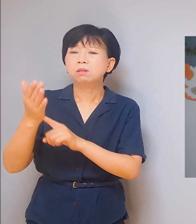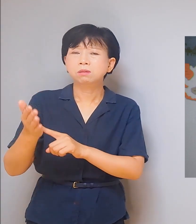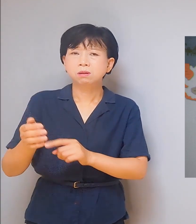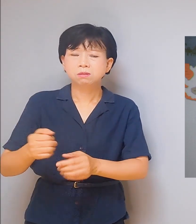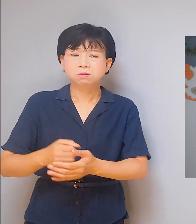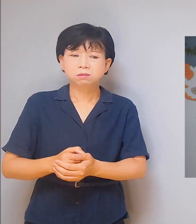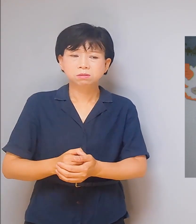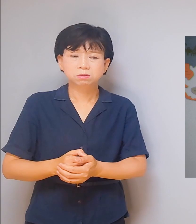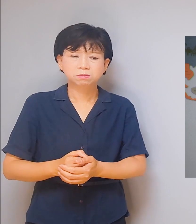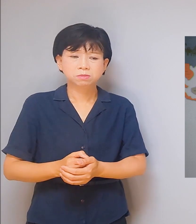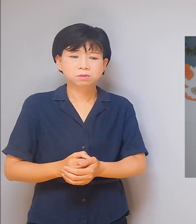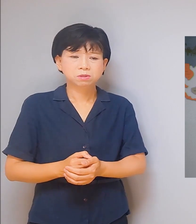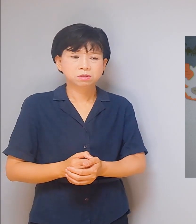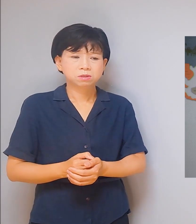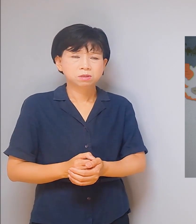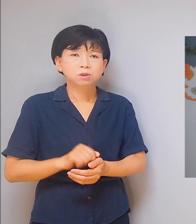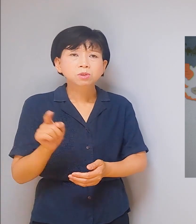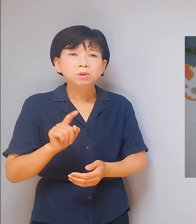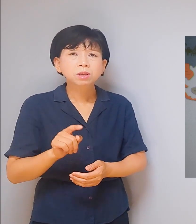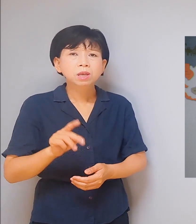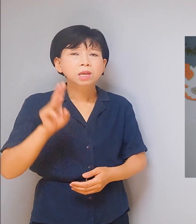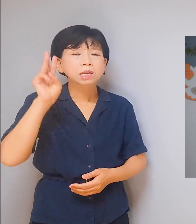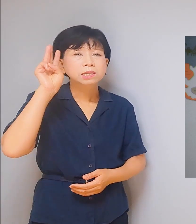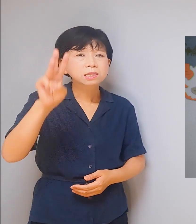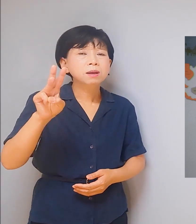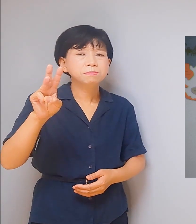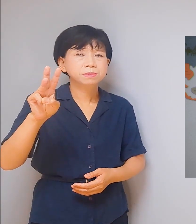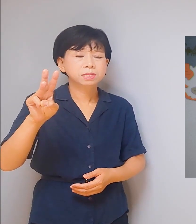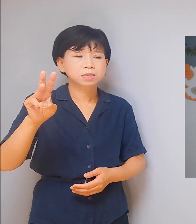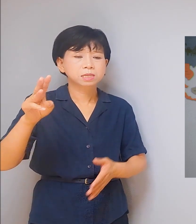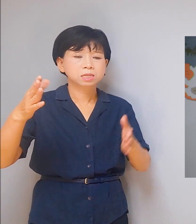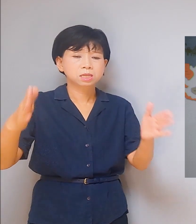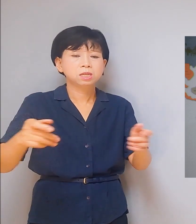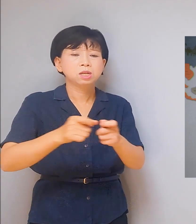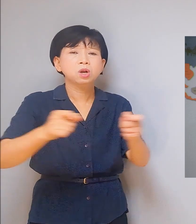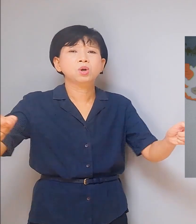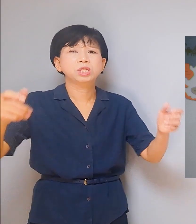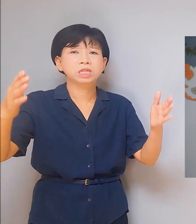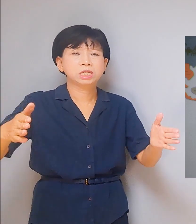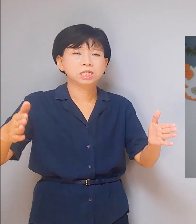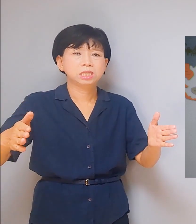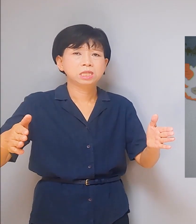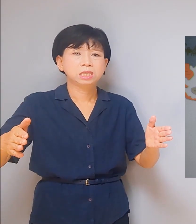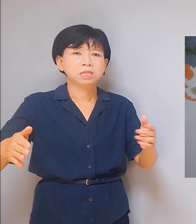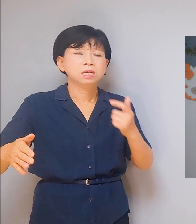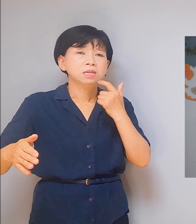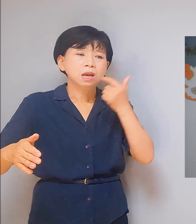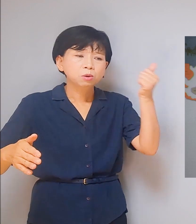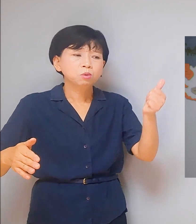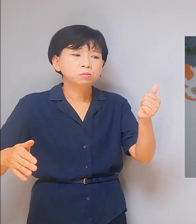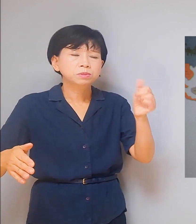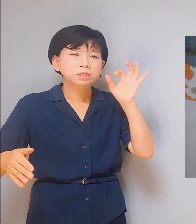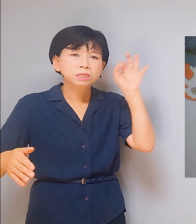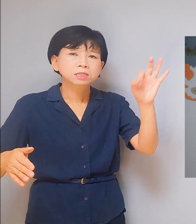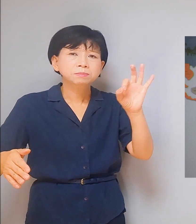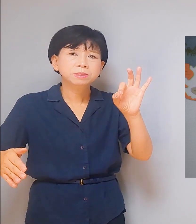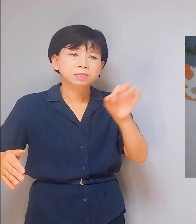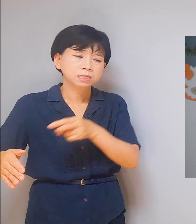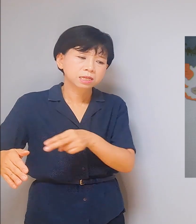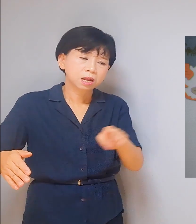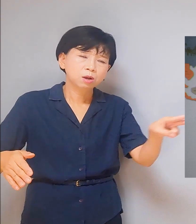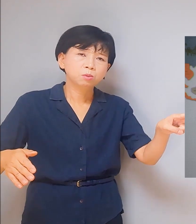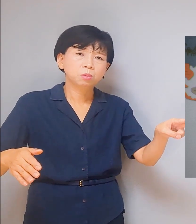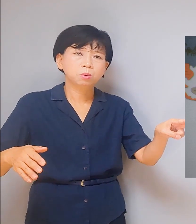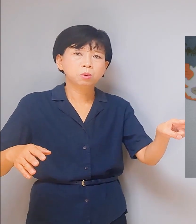사람은 출발이 3일 길 차이가 났었는데 야곱은 10일 가고 이 라반은 더